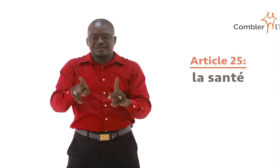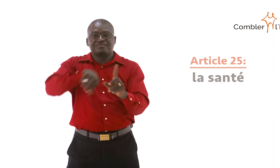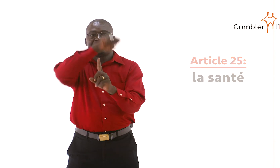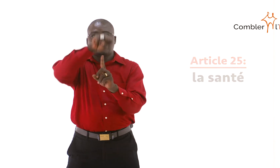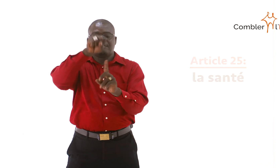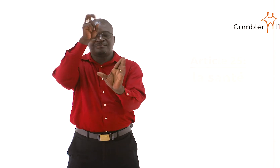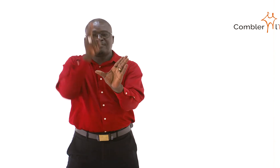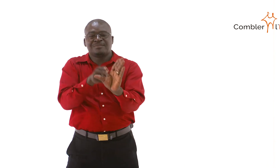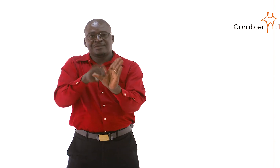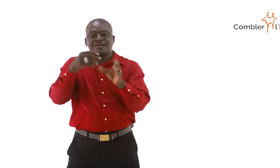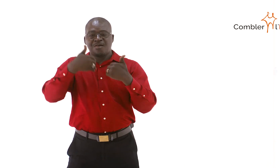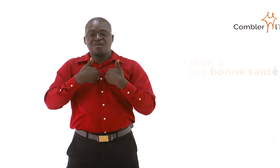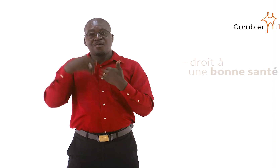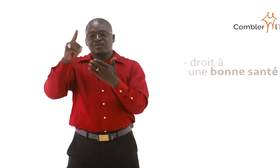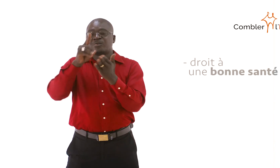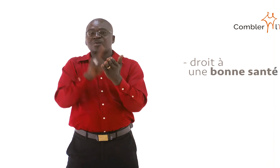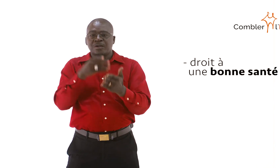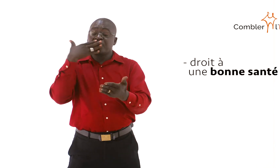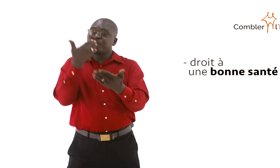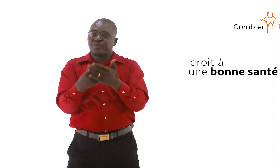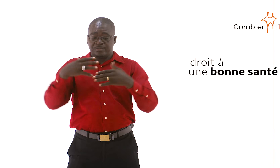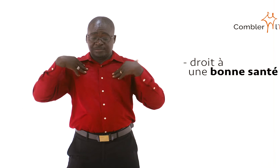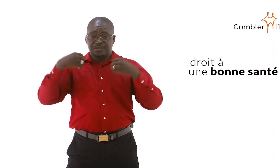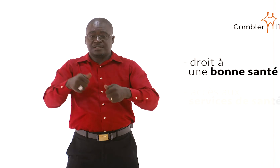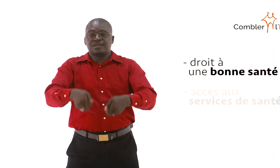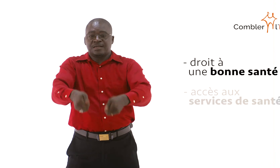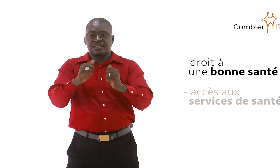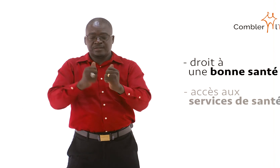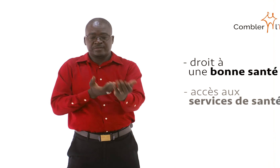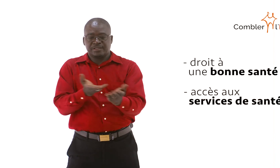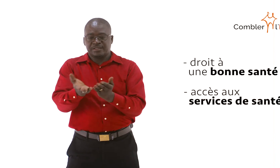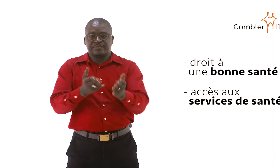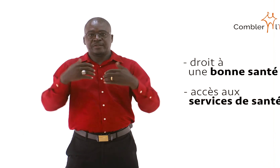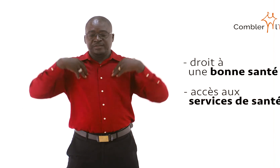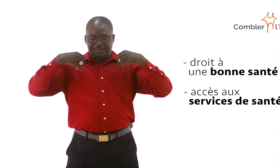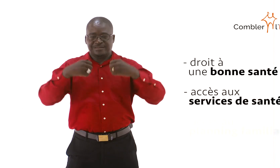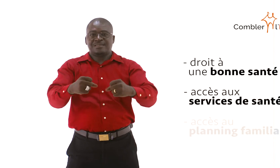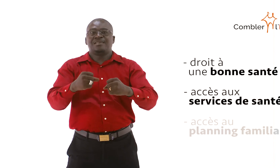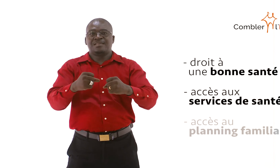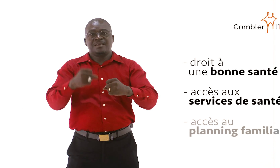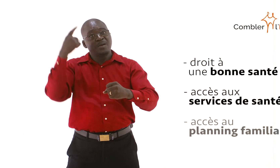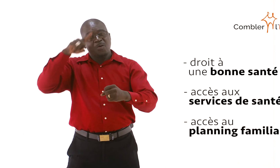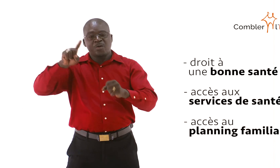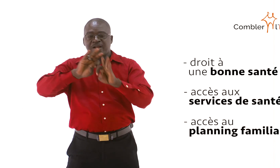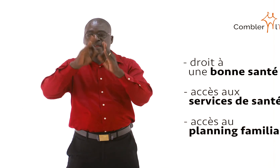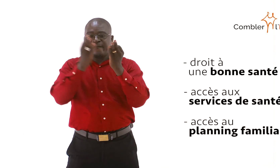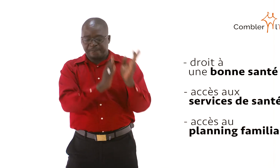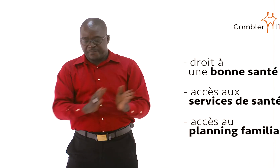Les personnes en situation de handicap ont droit à une bonne santé et ont accès aux services de santé, y compris aux